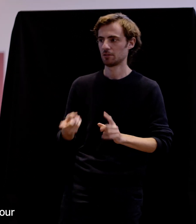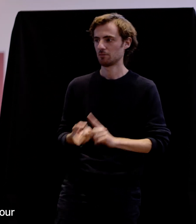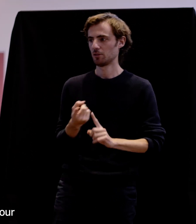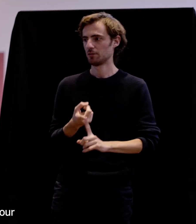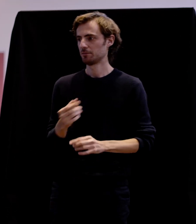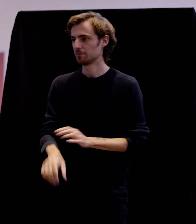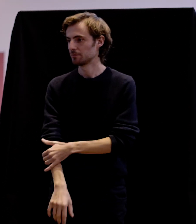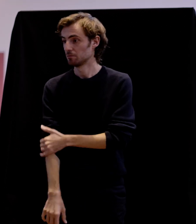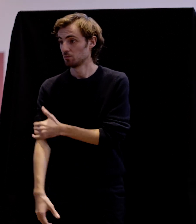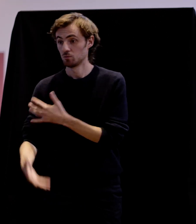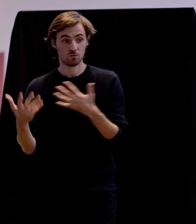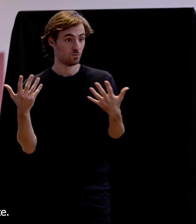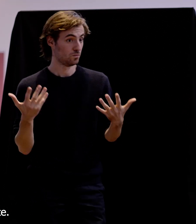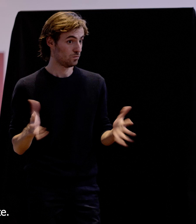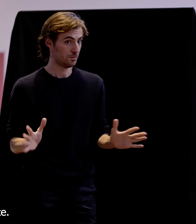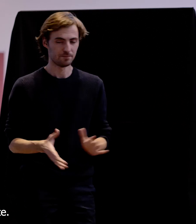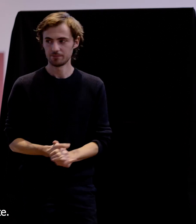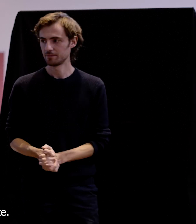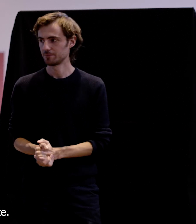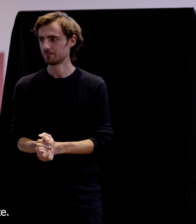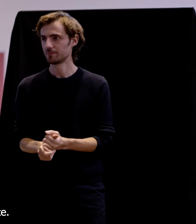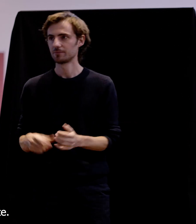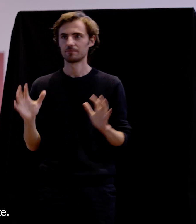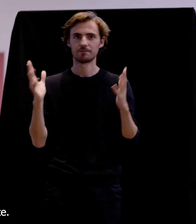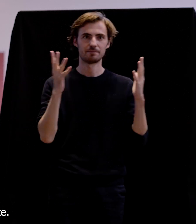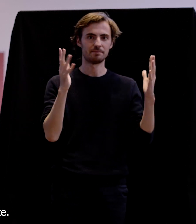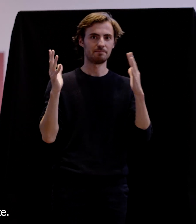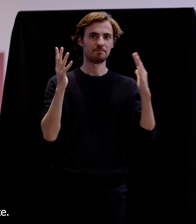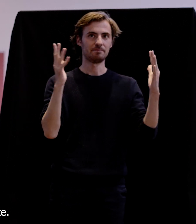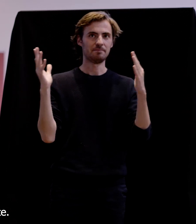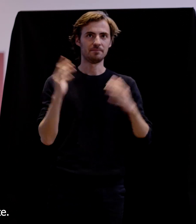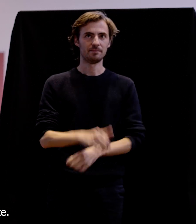Voilà pour la suite.